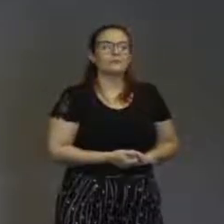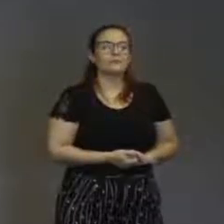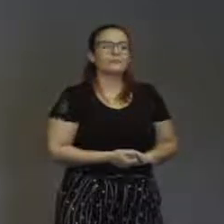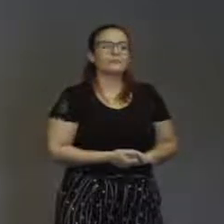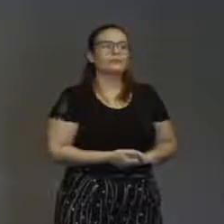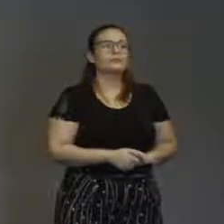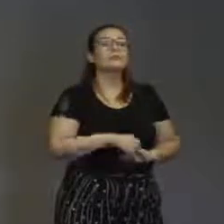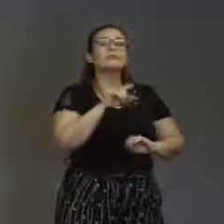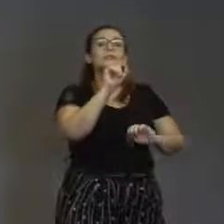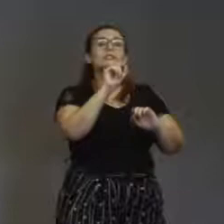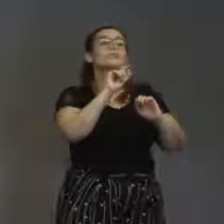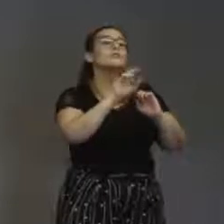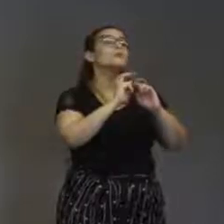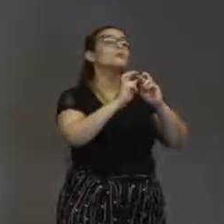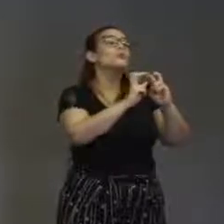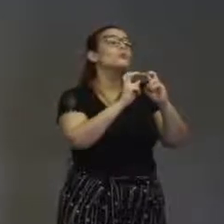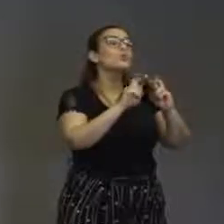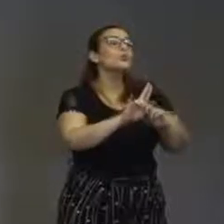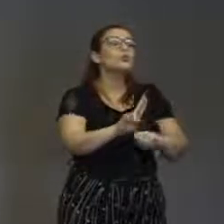Quem veio de metrô?